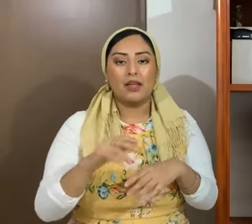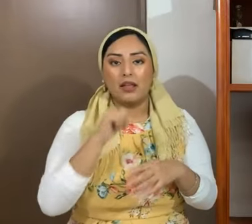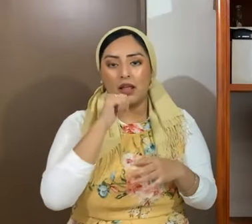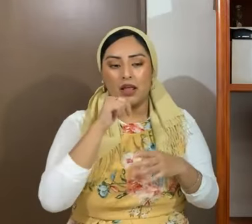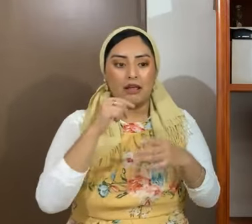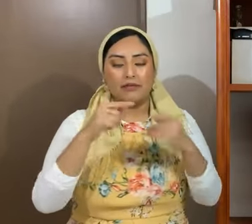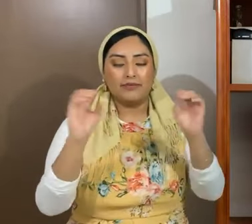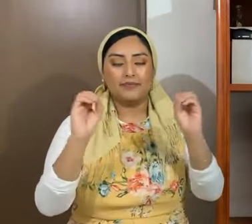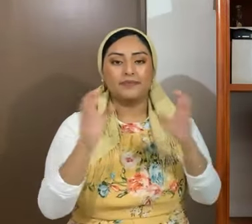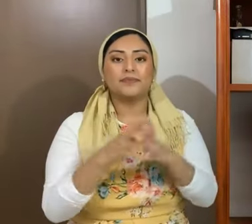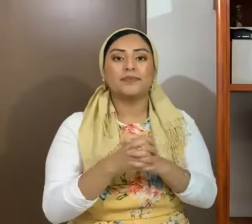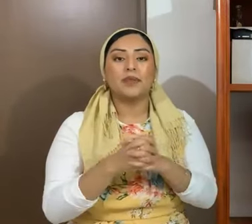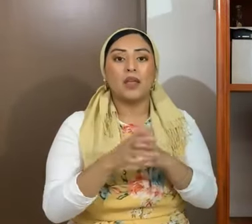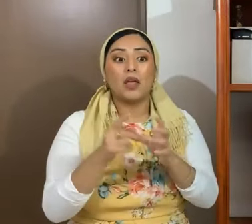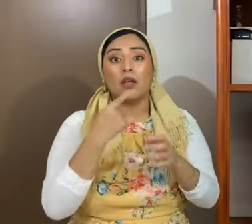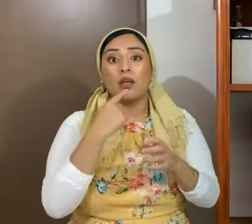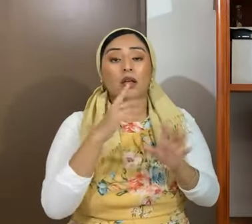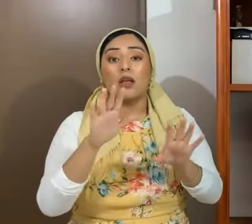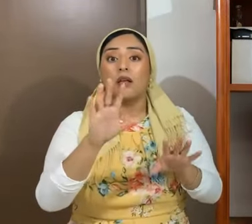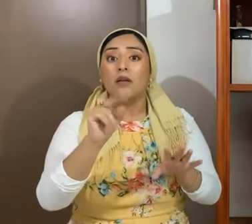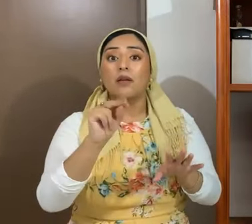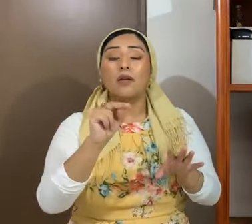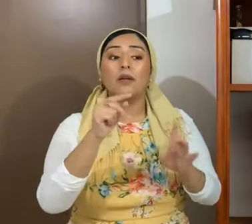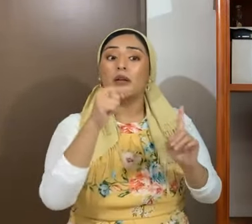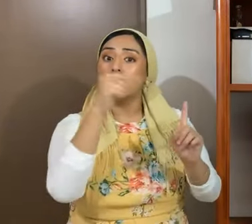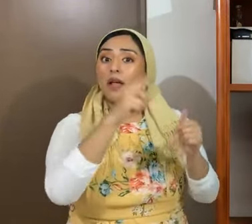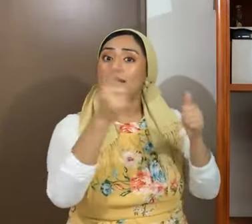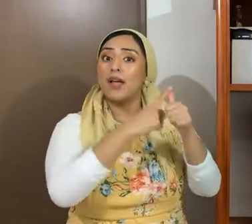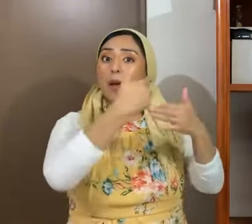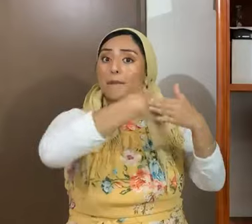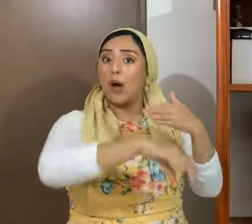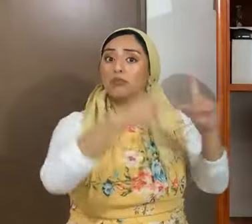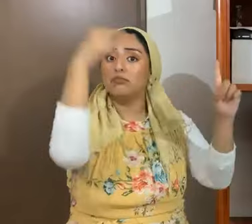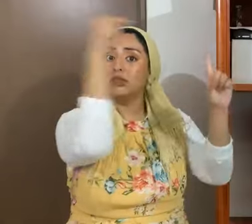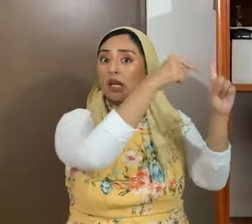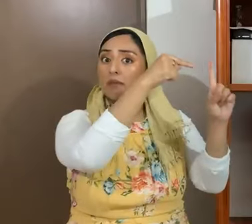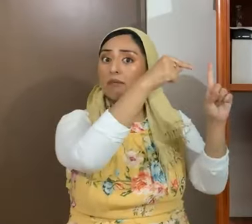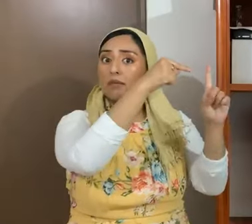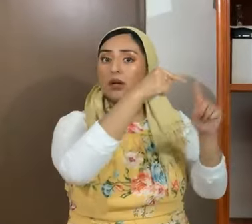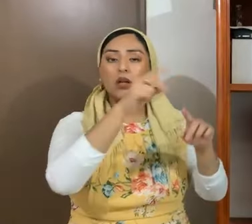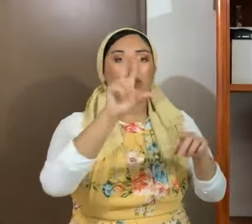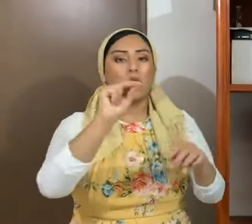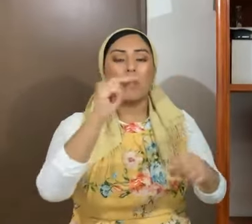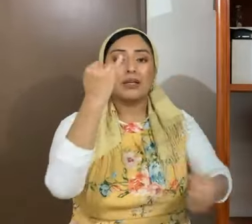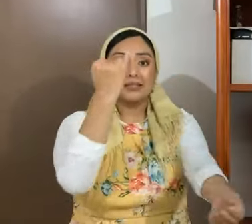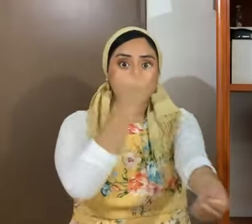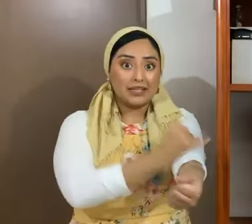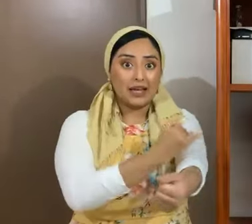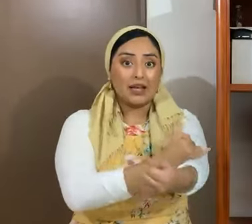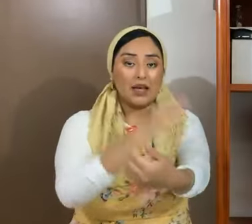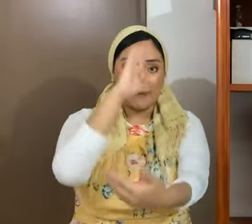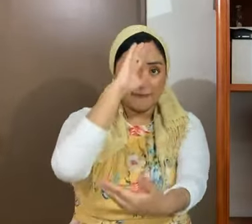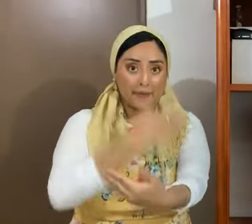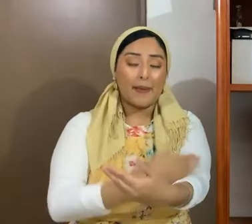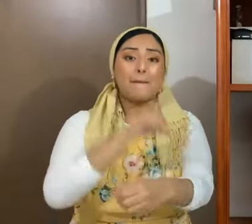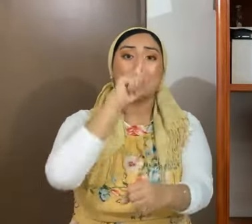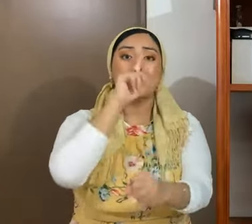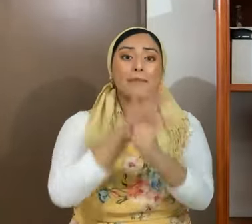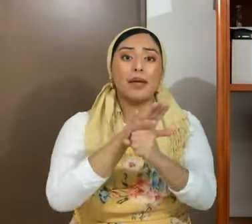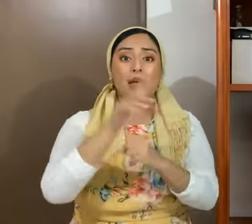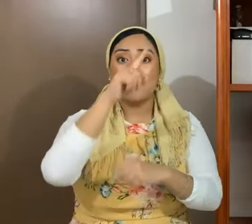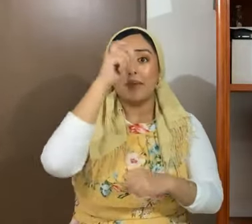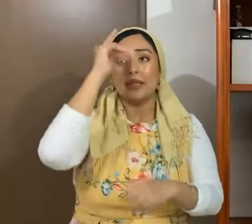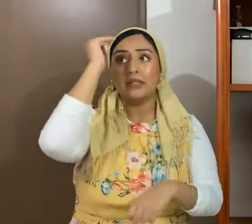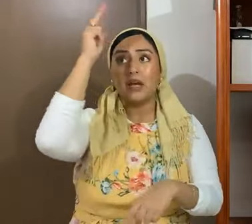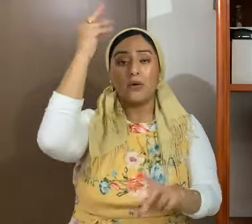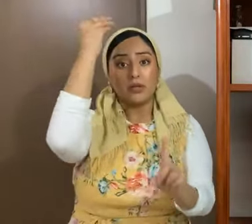no tener problemas, quieren decir, no, es que tal es el primogénito. No, Isaac es el hijo de la promesa, porque Yahweh le